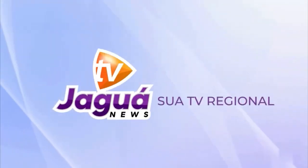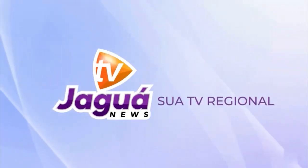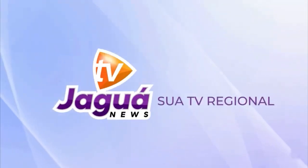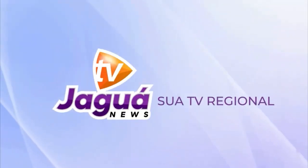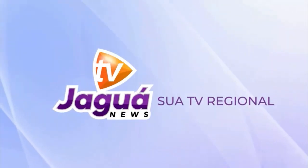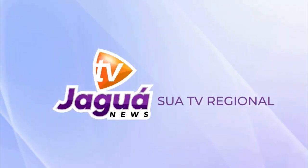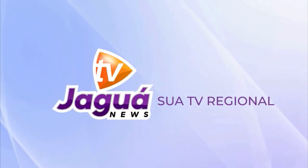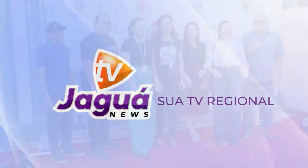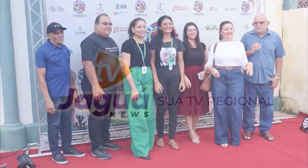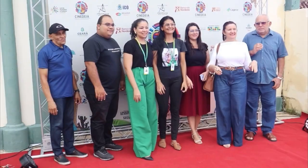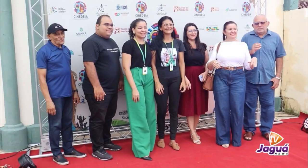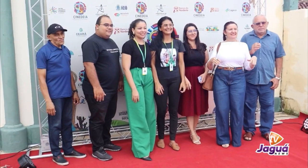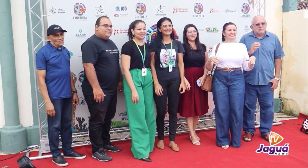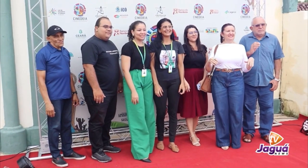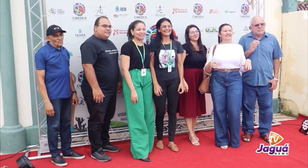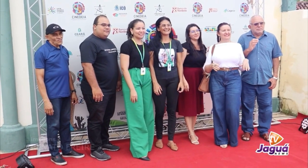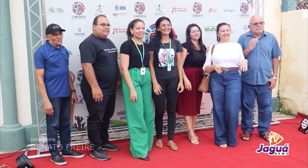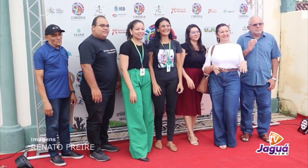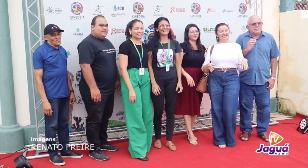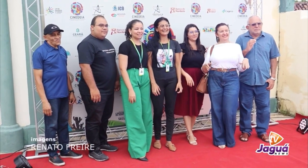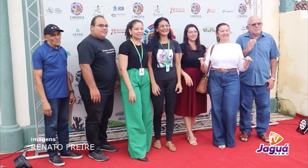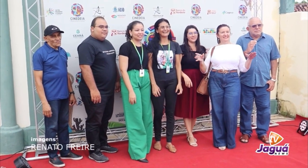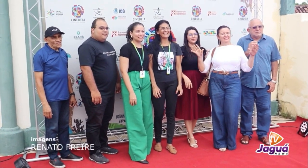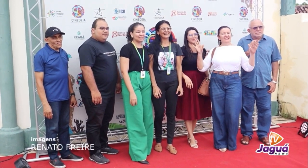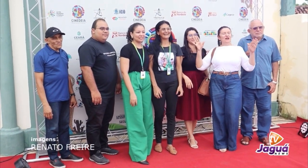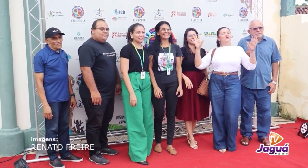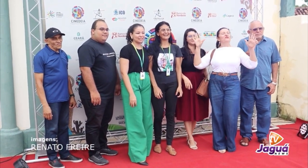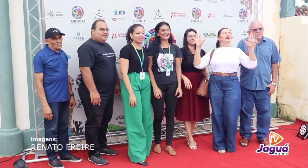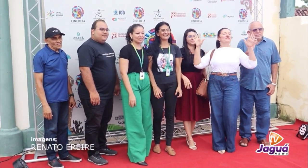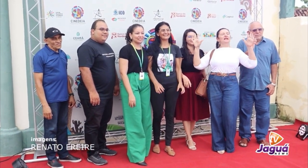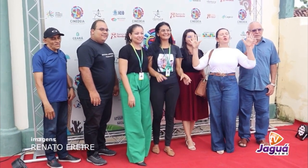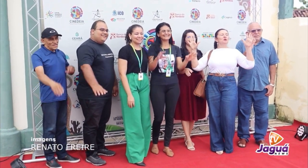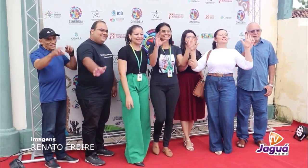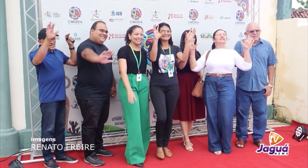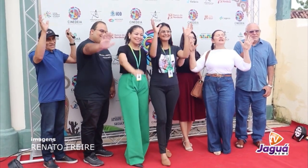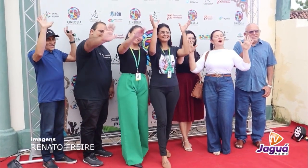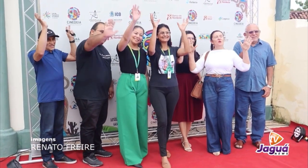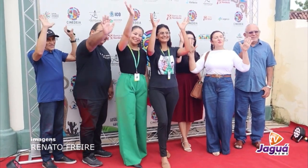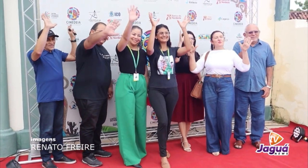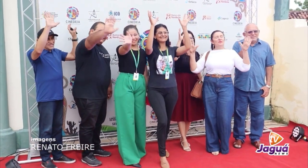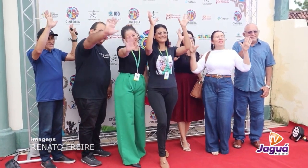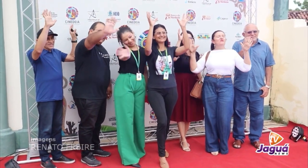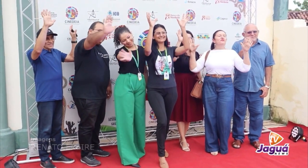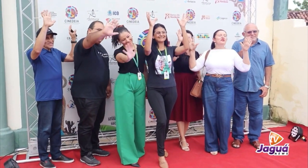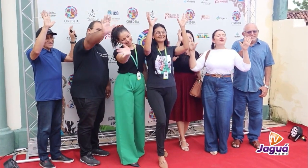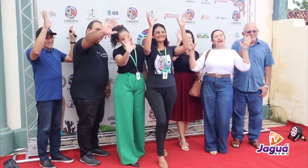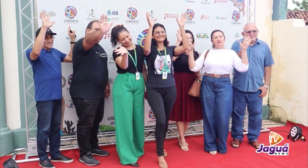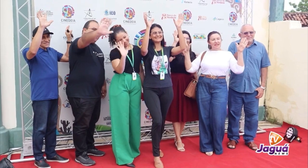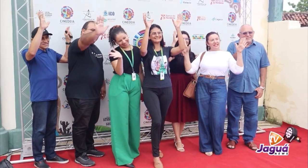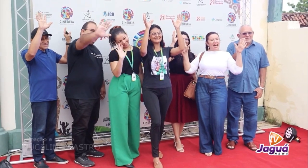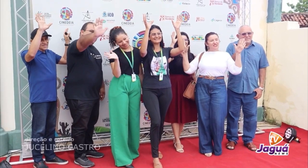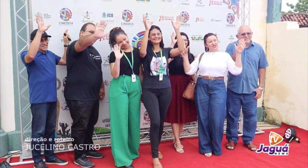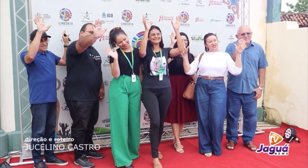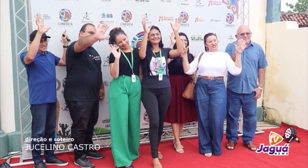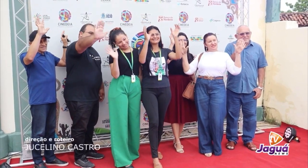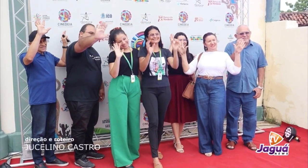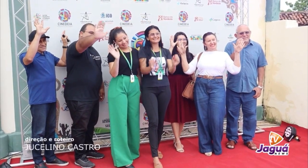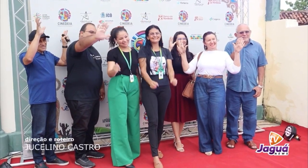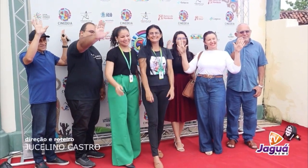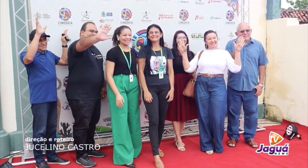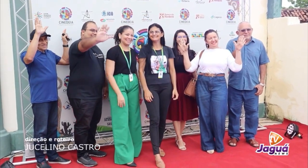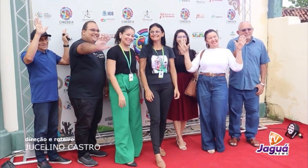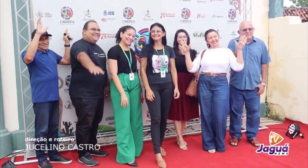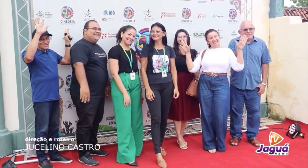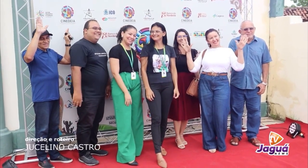Sua TV regional. Mostra cearense internacional de cinema de diversidade, equidade e inclusão, dedicado